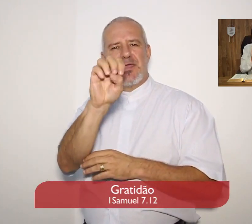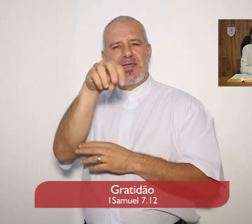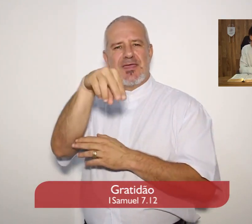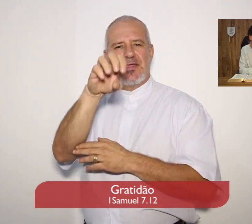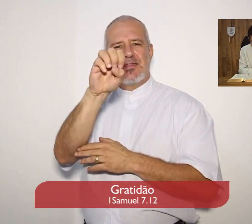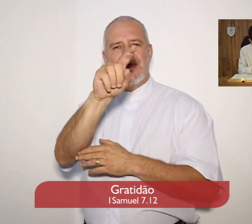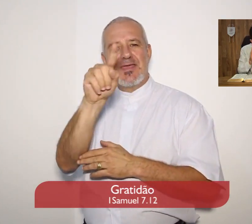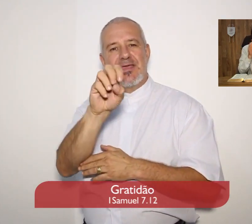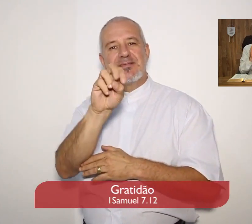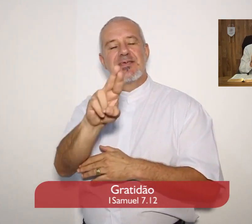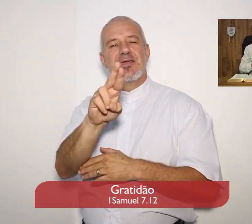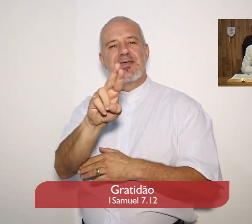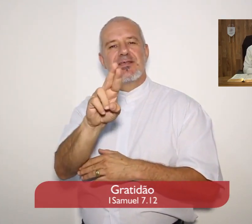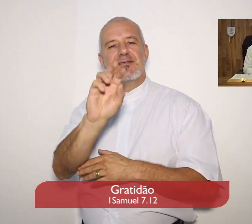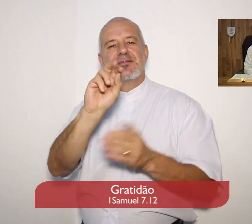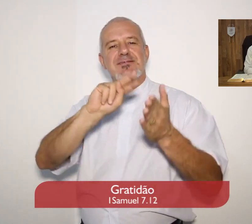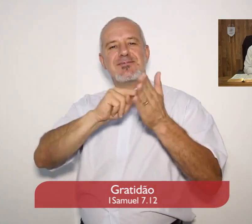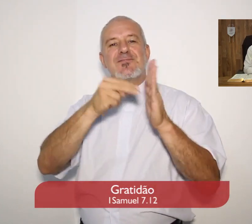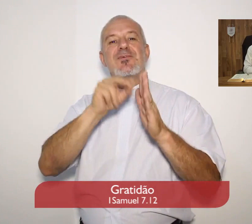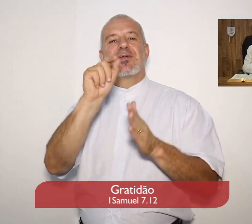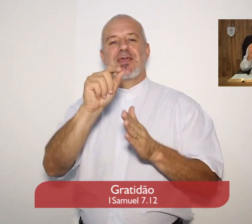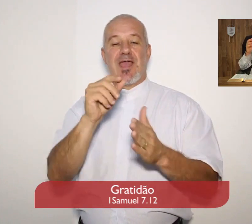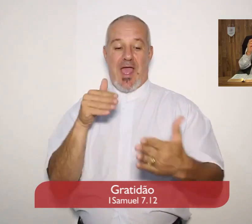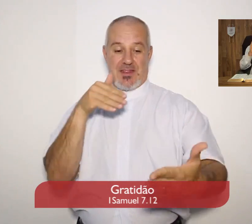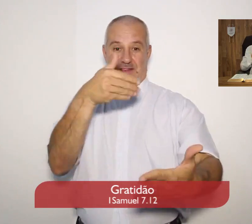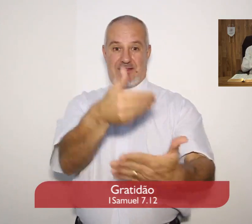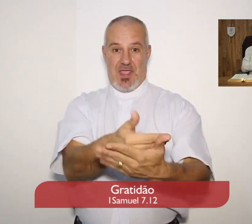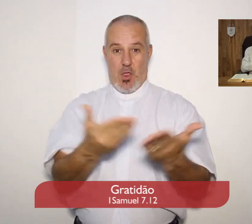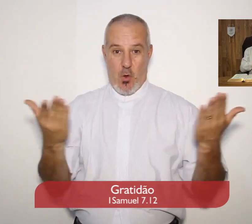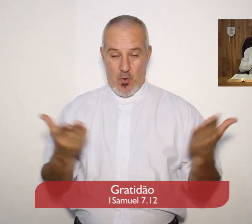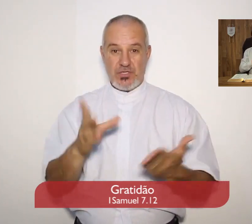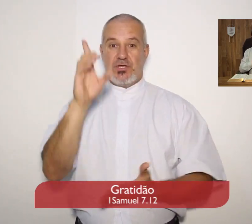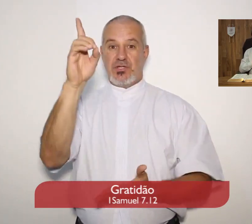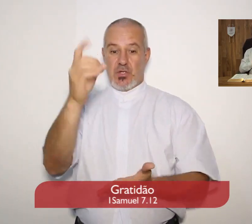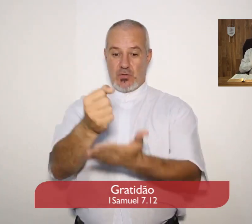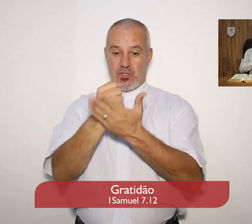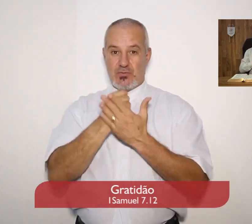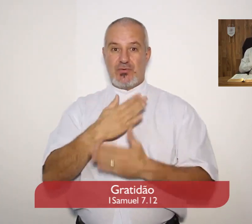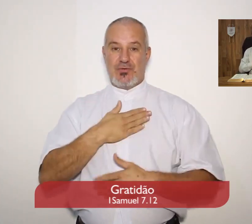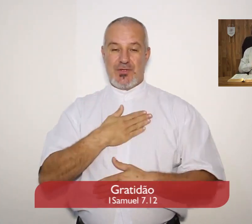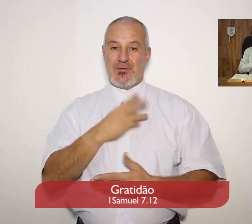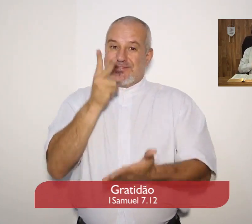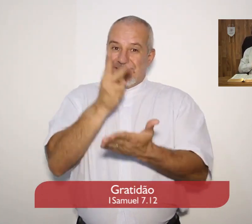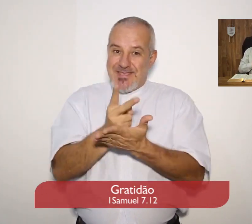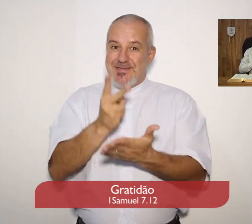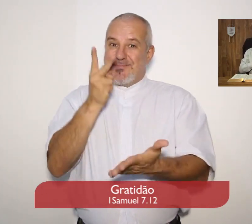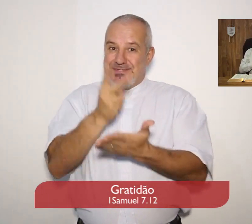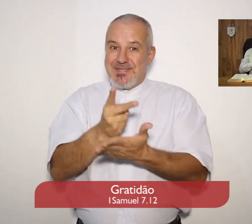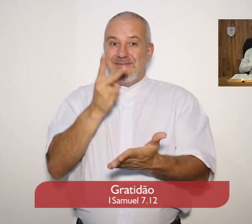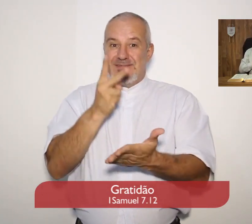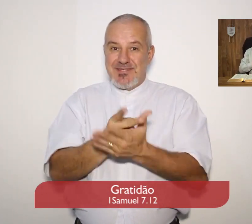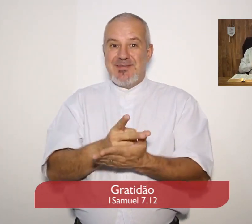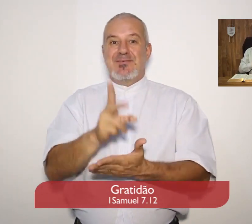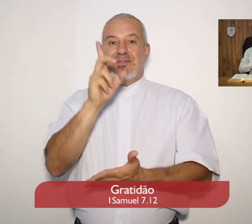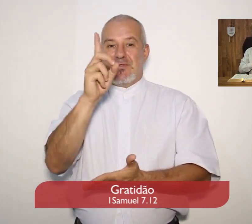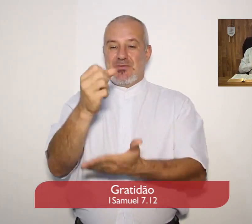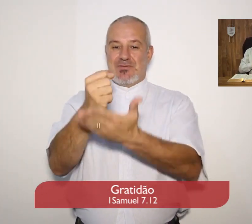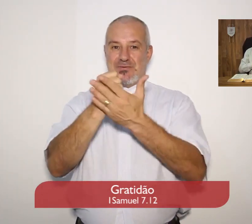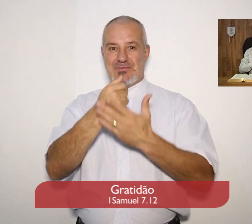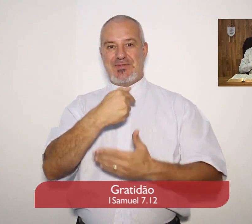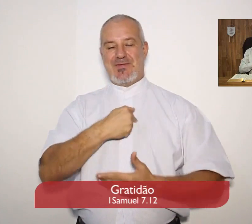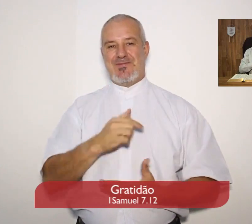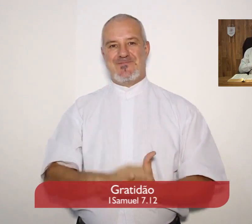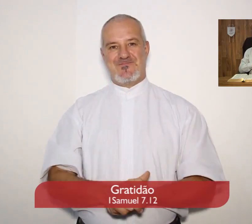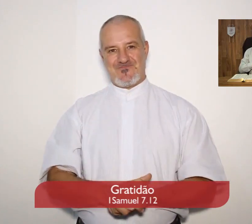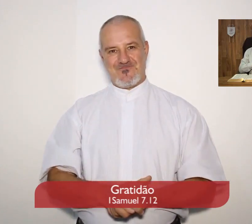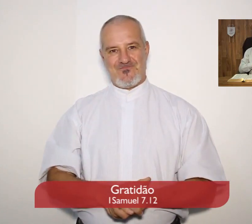me ajudado o Senhor. Eu quero concluir a nossa ministração